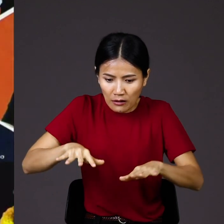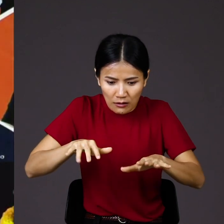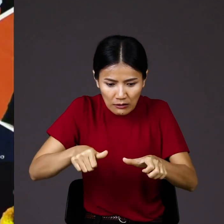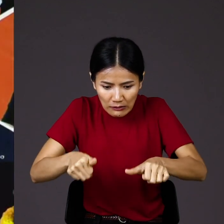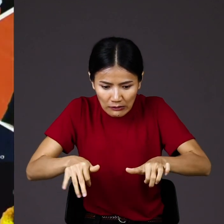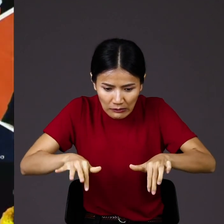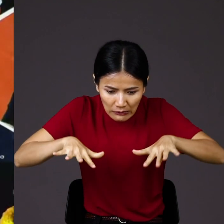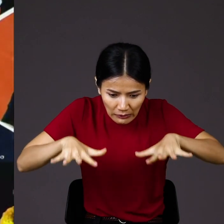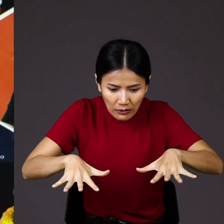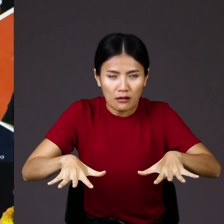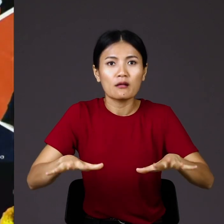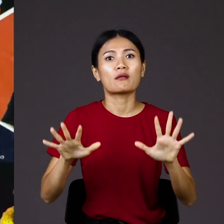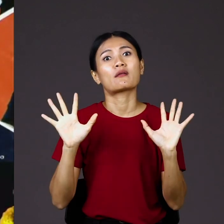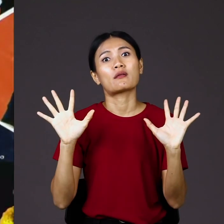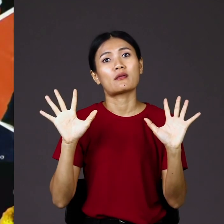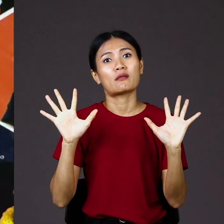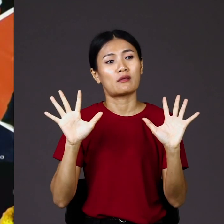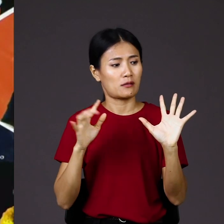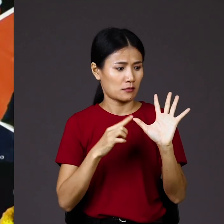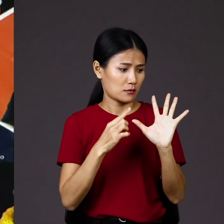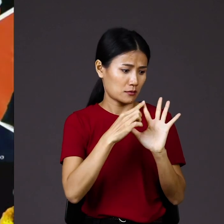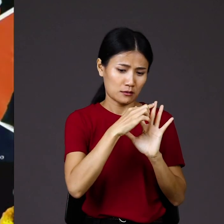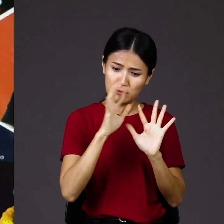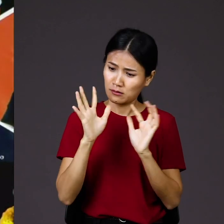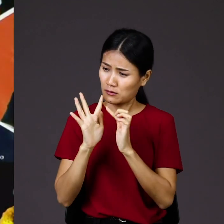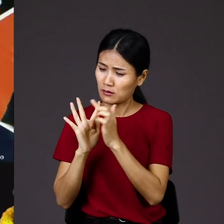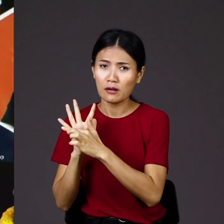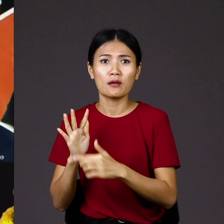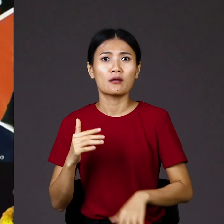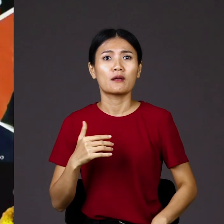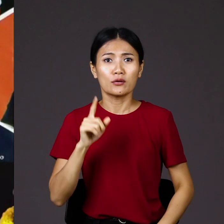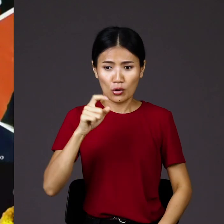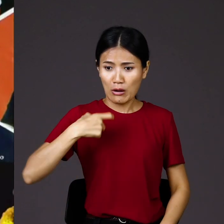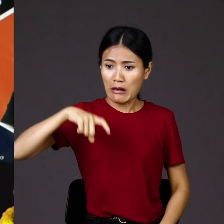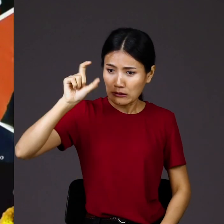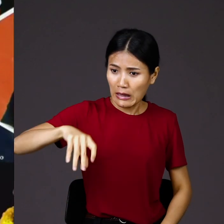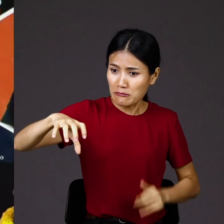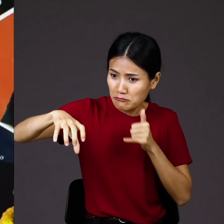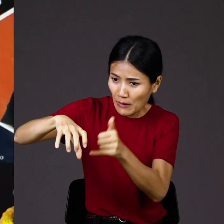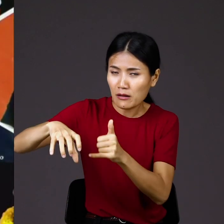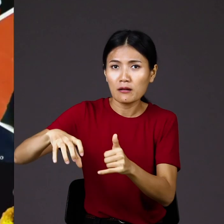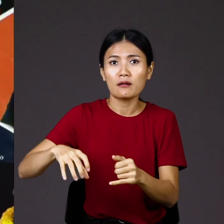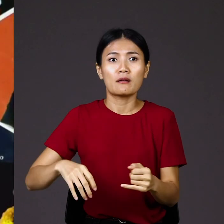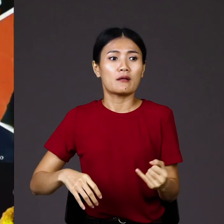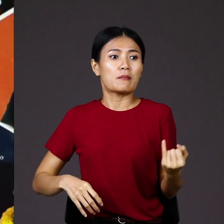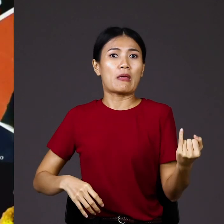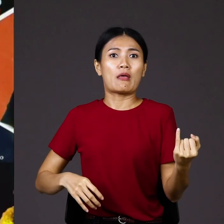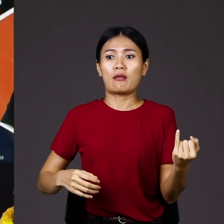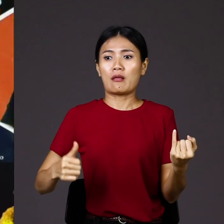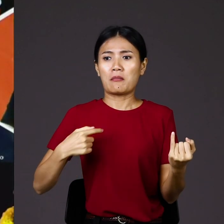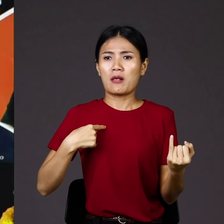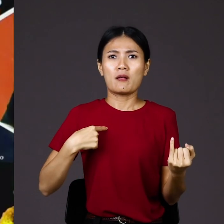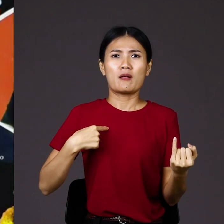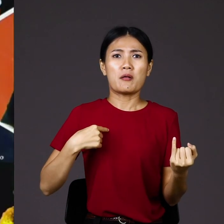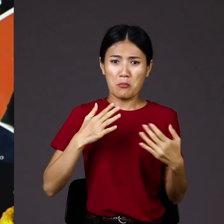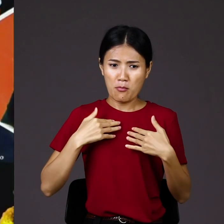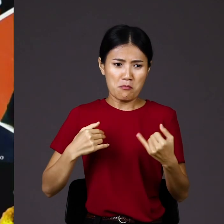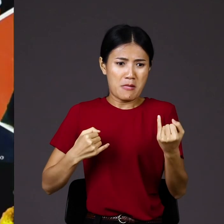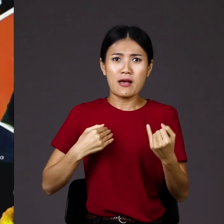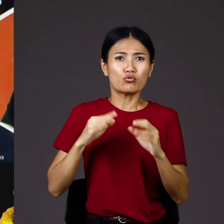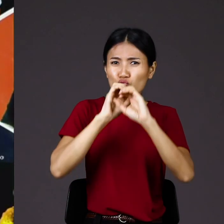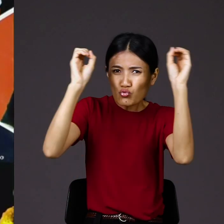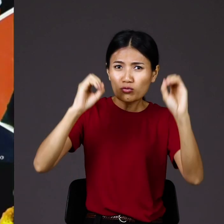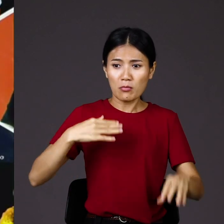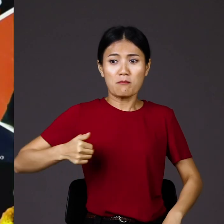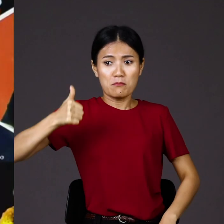โดนครับเจอก็รอบนี้ฮะมาเล่นการเมืองไม่เคยต้องไปเป็นจำเลยในศาลเดี๋ยวอังคารหน้าต้องไปขึ้นศาลอีกแล้วคดีการชุมนุม